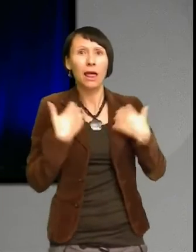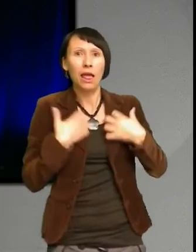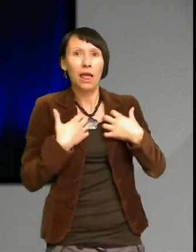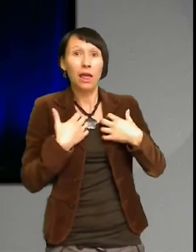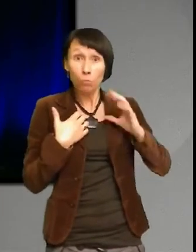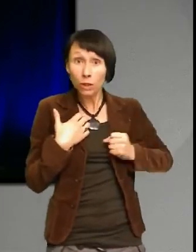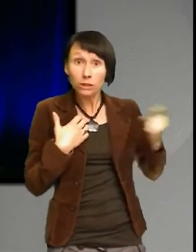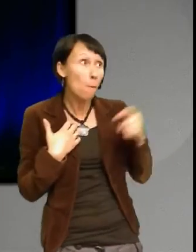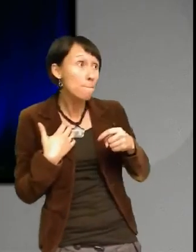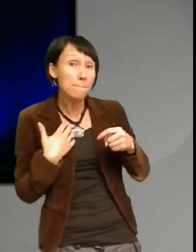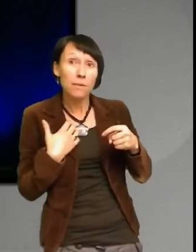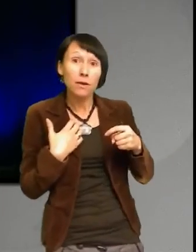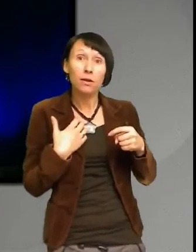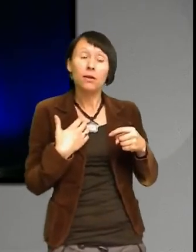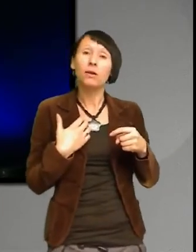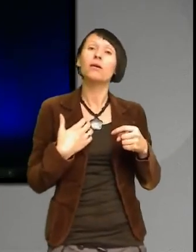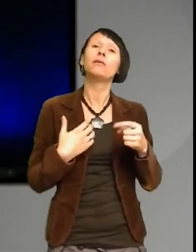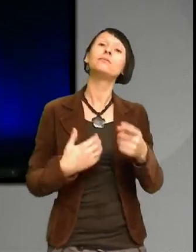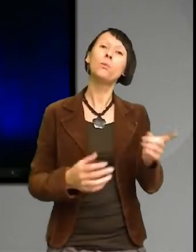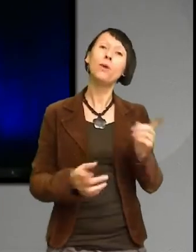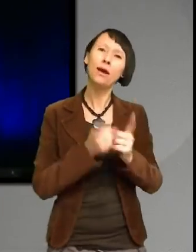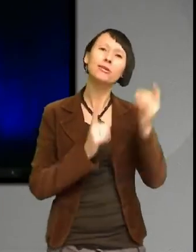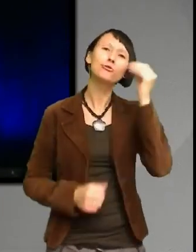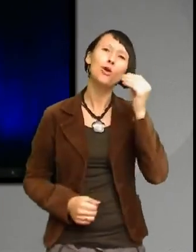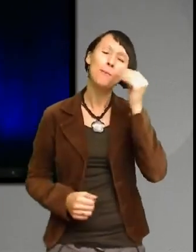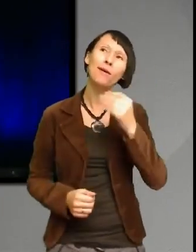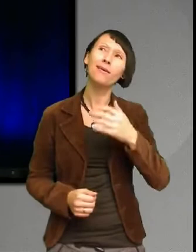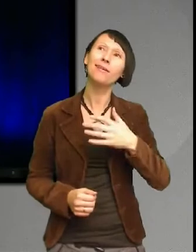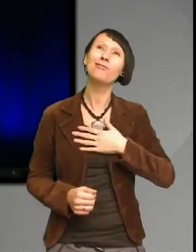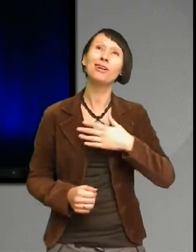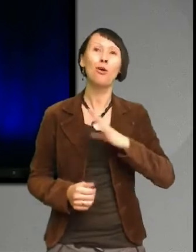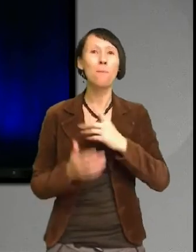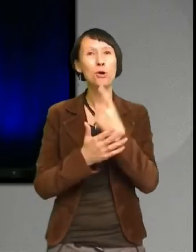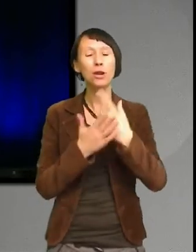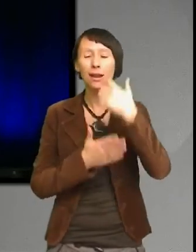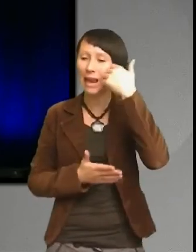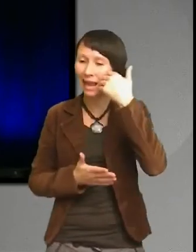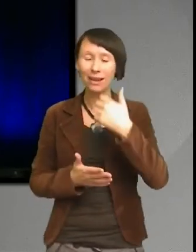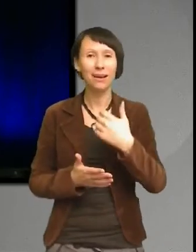Kanske drömmer de om att kunna leka istället för att kriga.